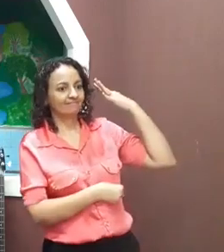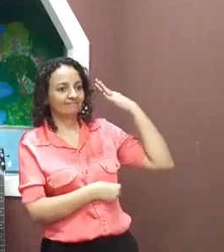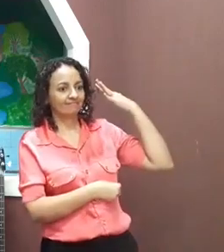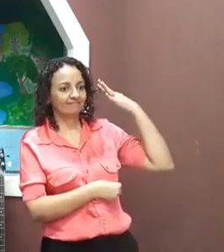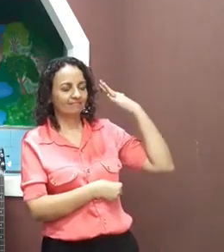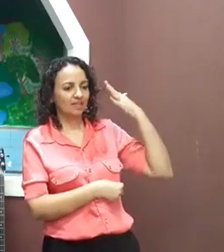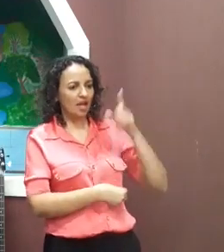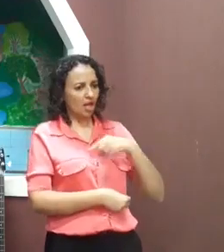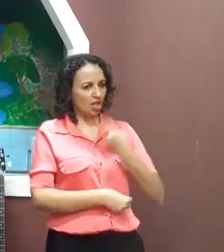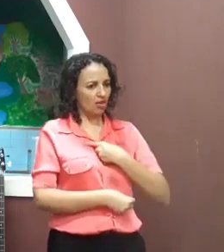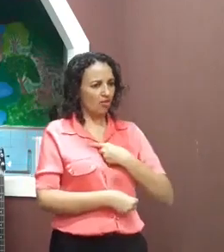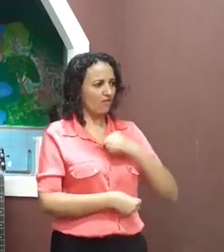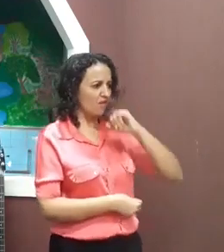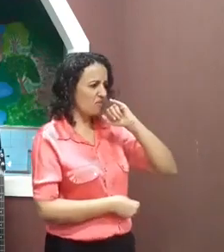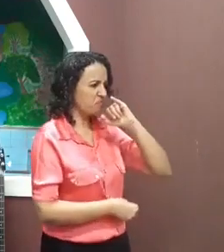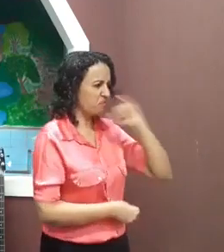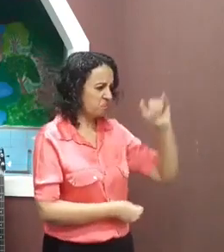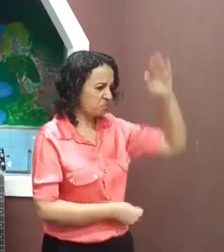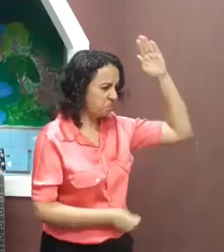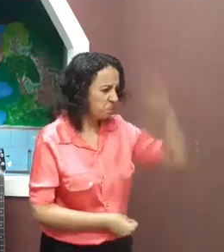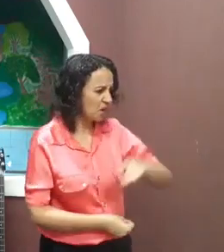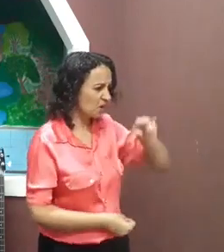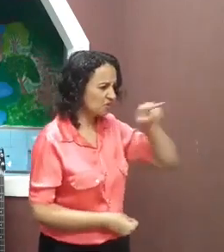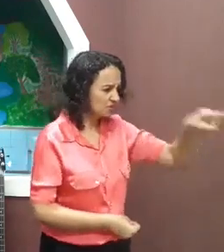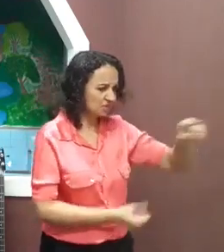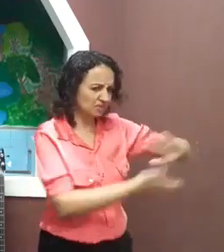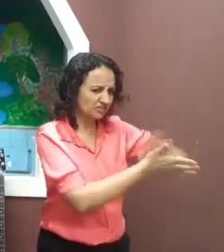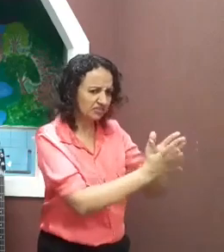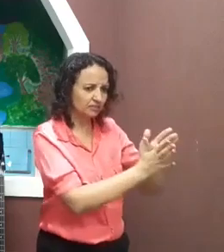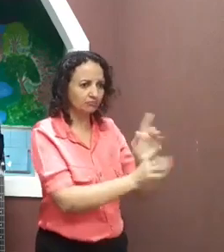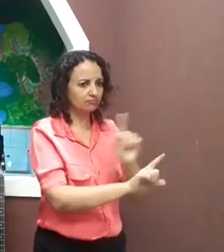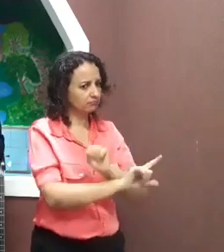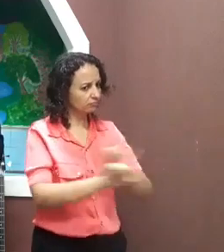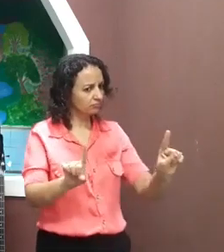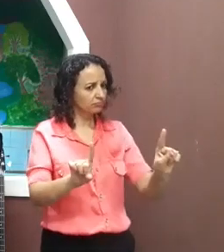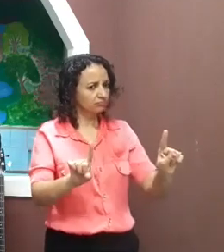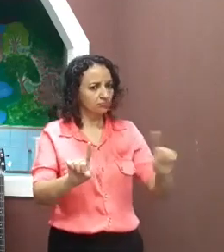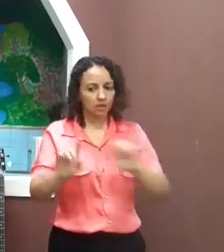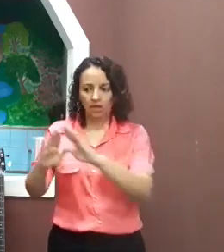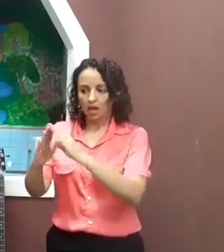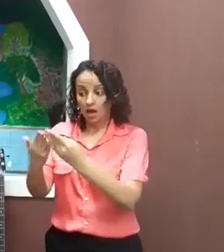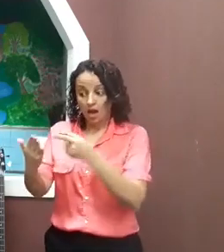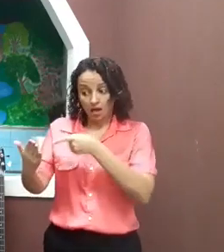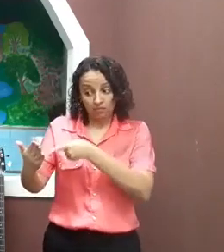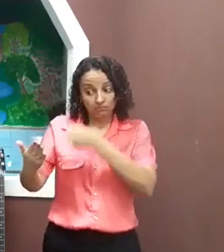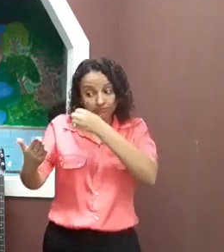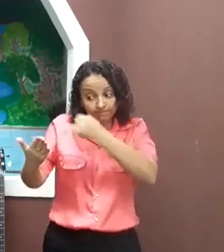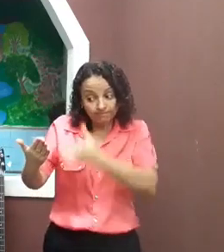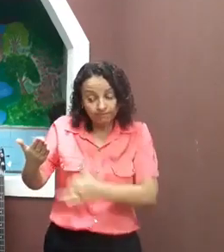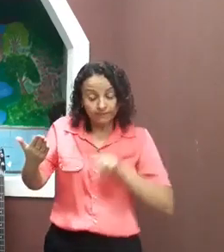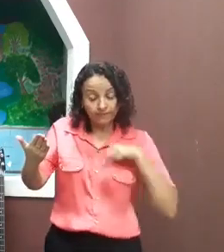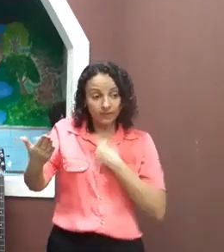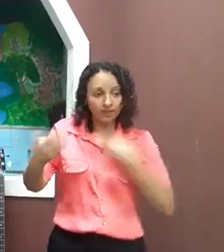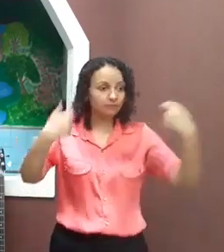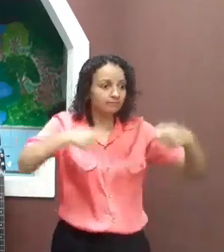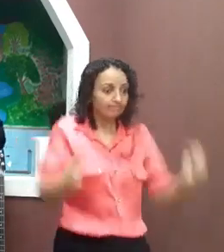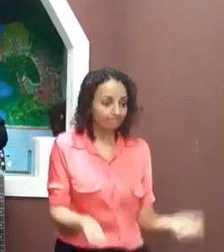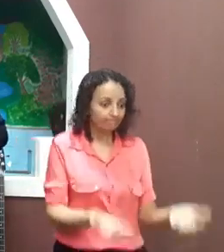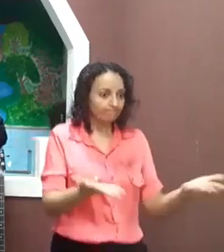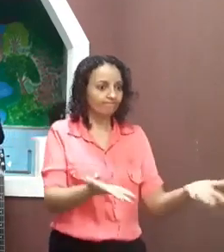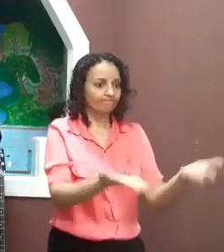outro. O versículo fala para a gente encorajar. Encorajar é ter coragem. Muitas